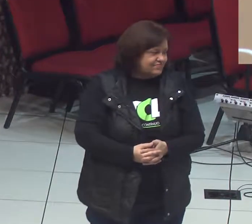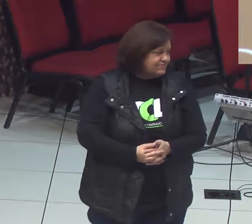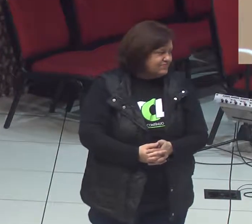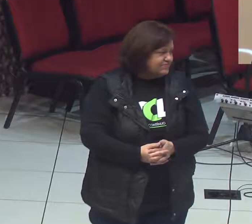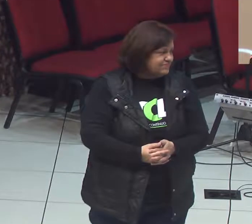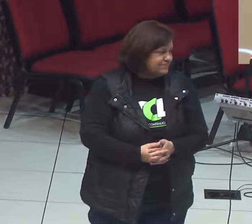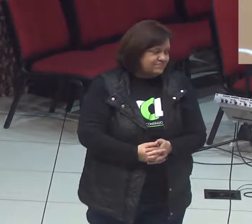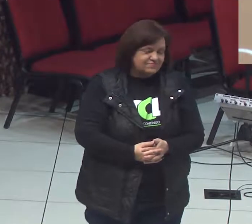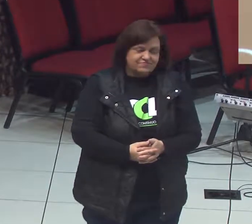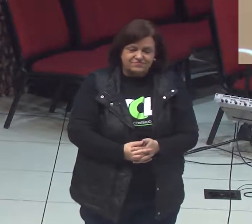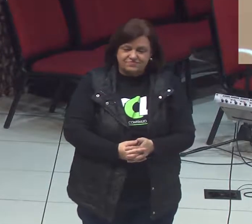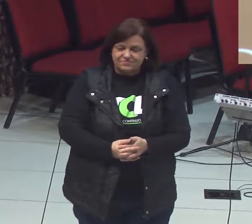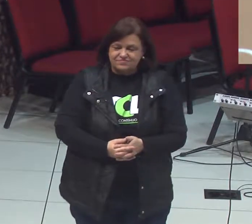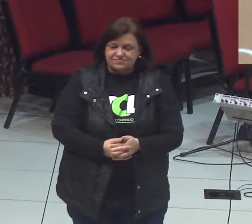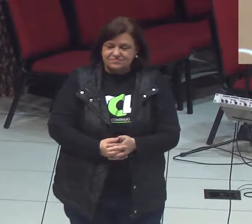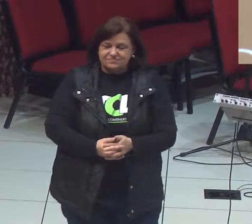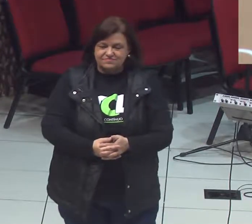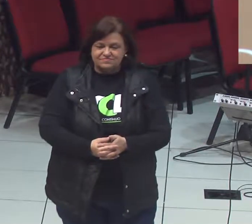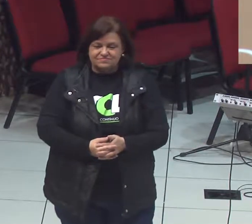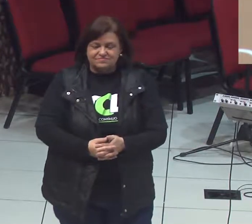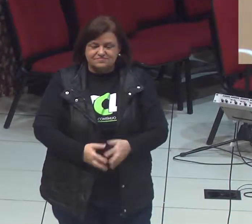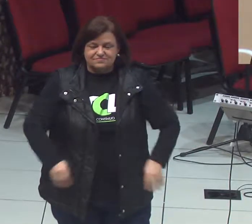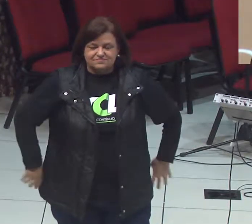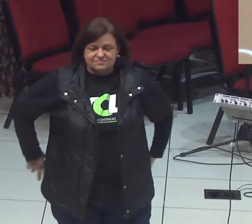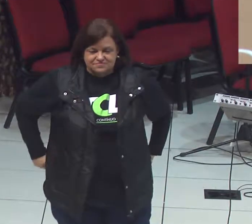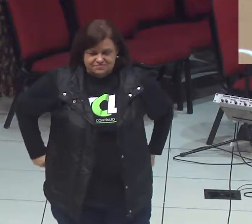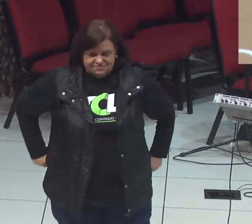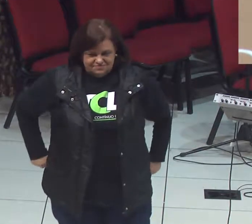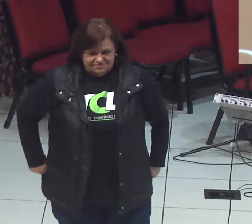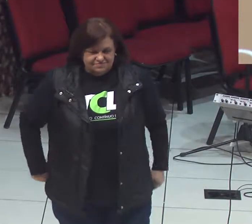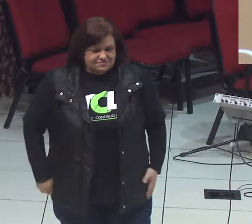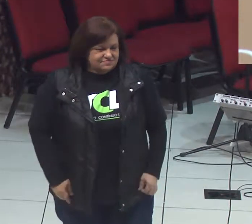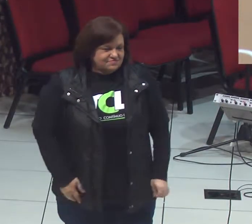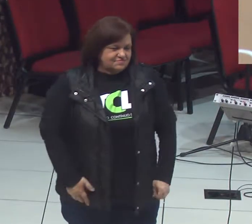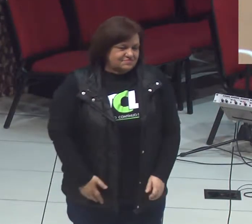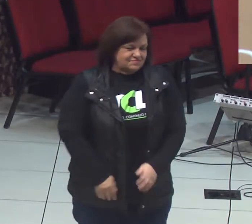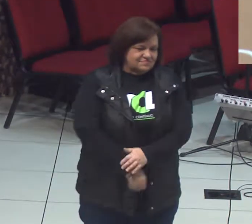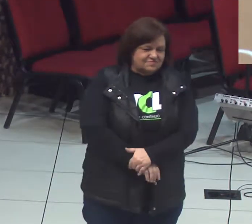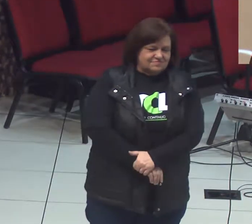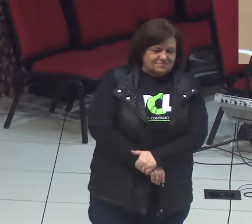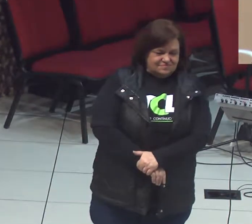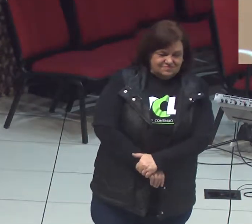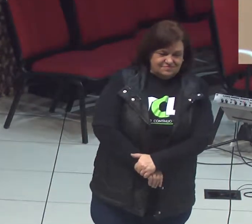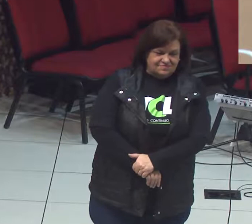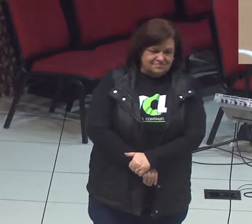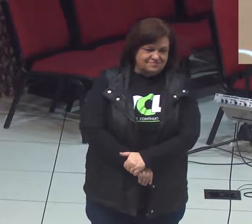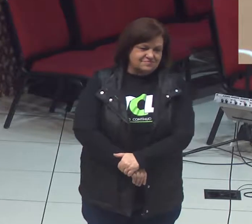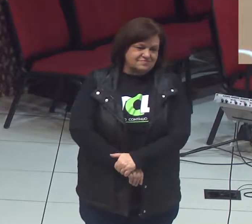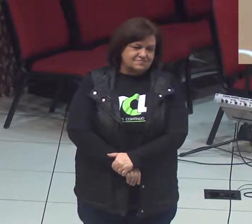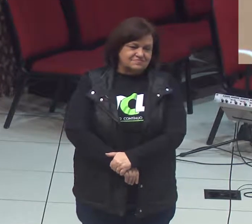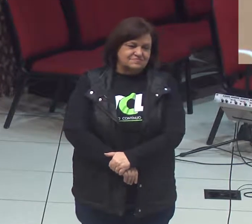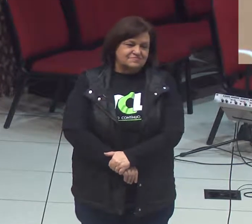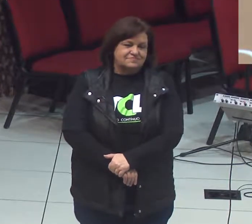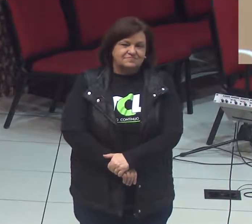O que o teu irmão do teu lado acha, ou pensa, ou crê.